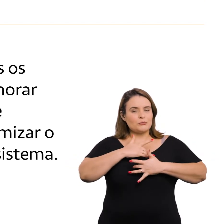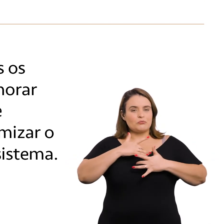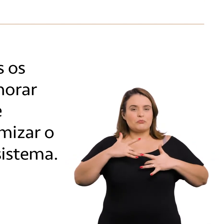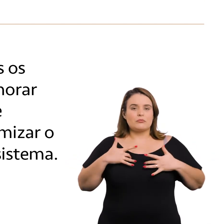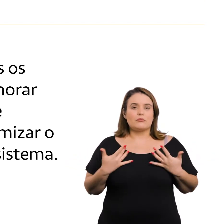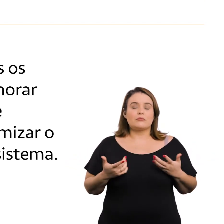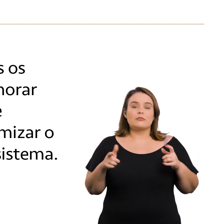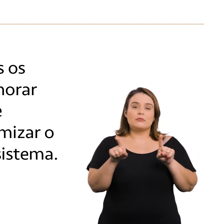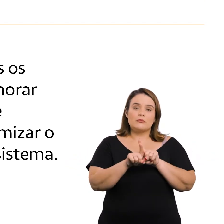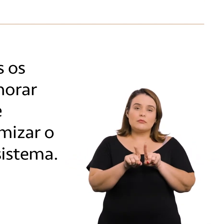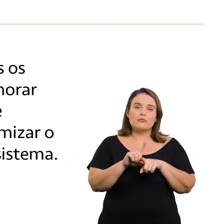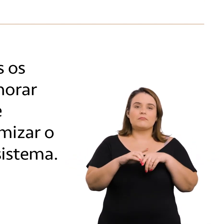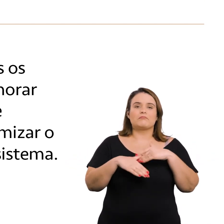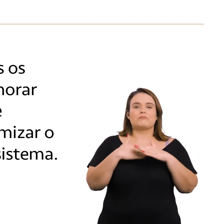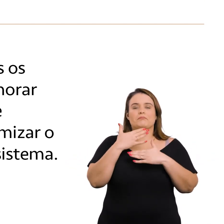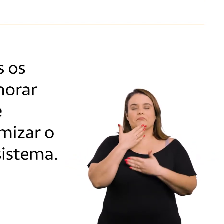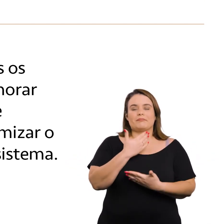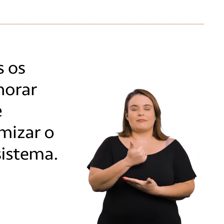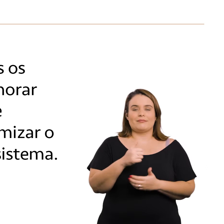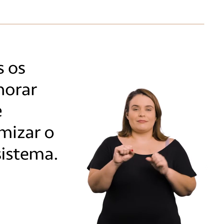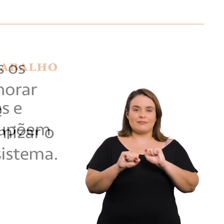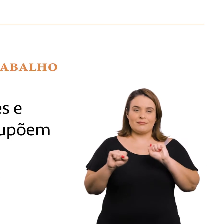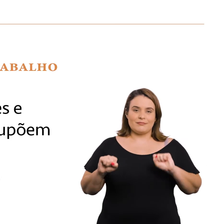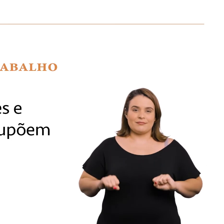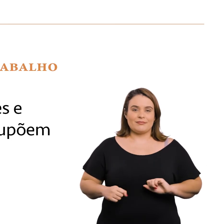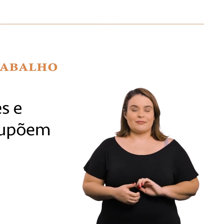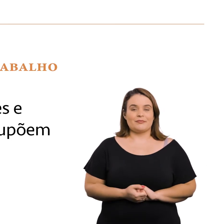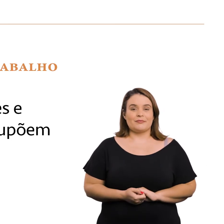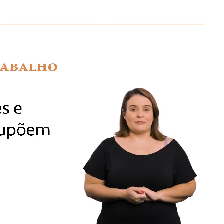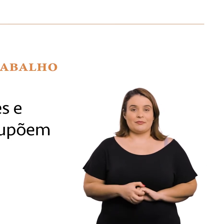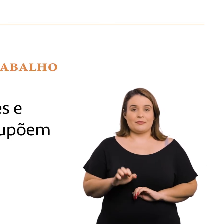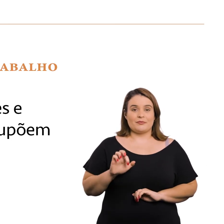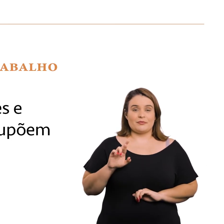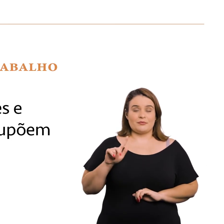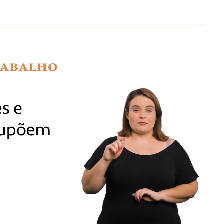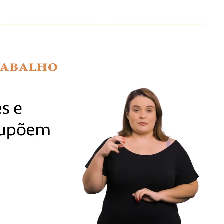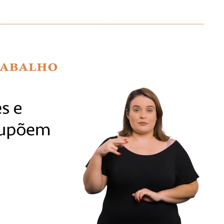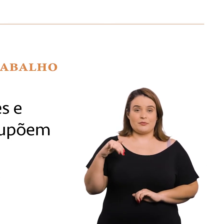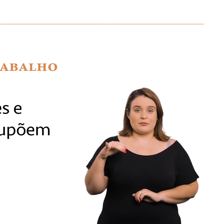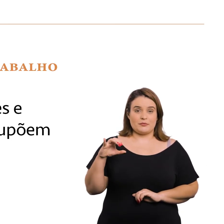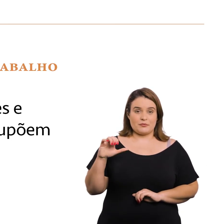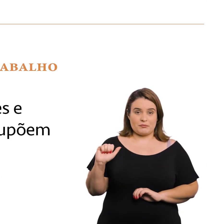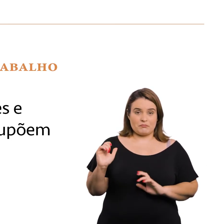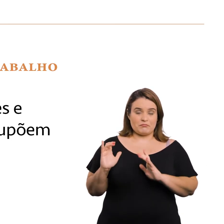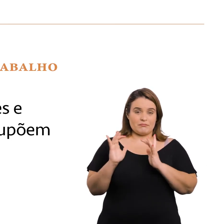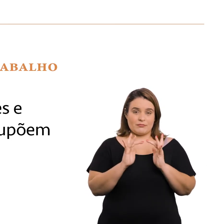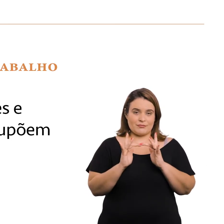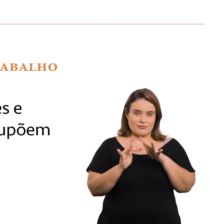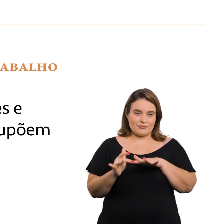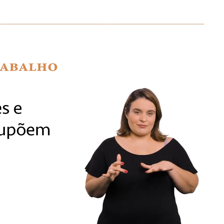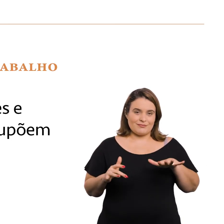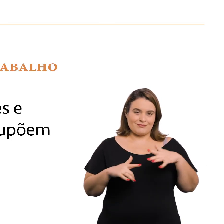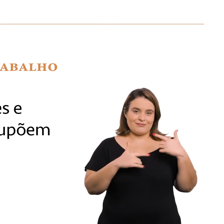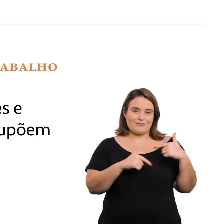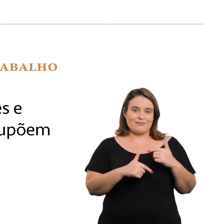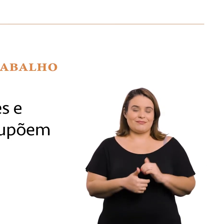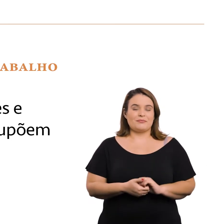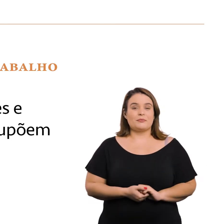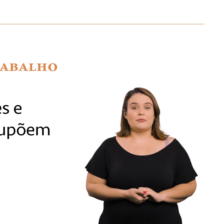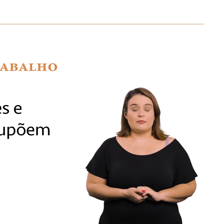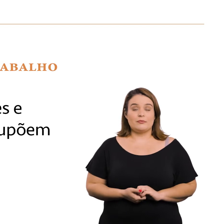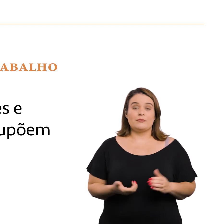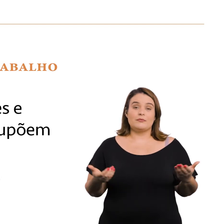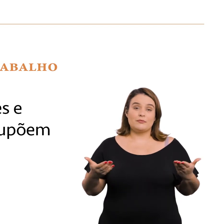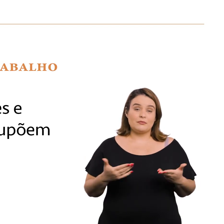e otimizar o desempenho global de um sistema. Ergonomia em postos de trabalho. As atuais